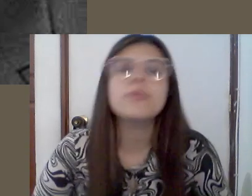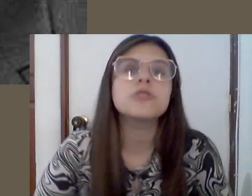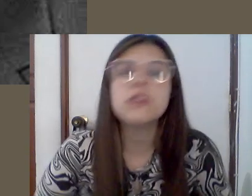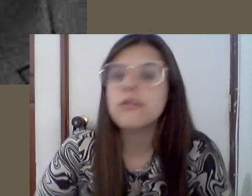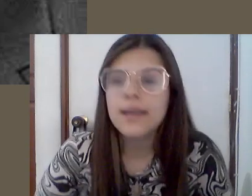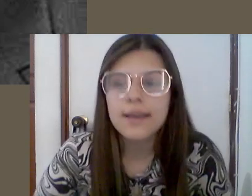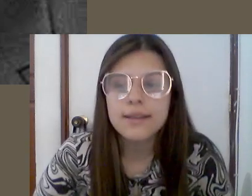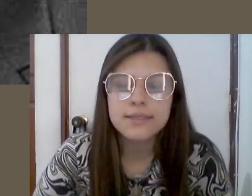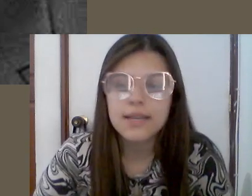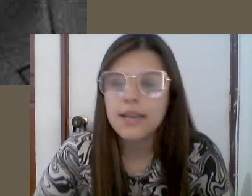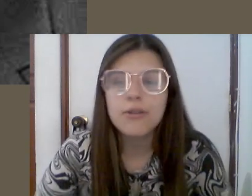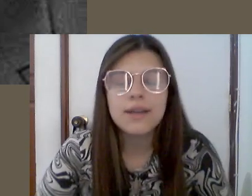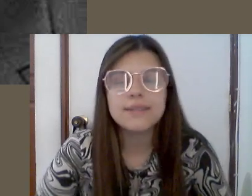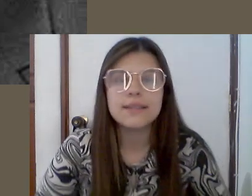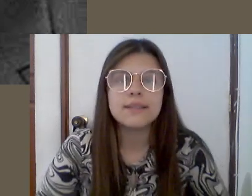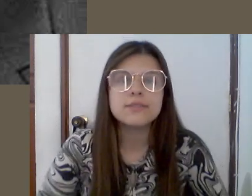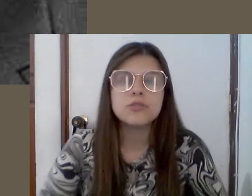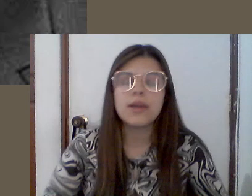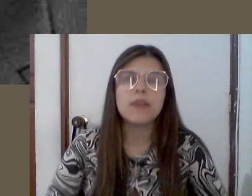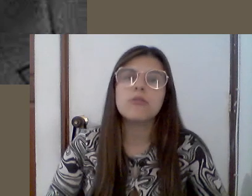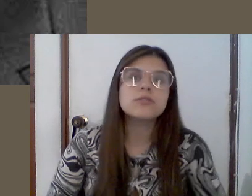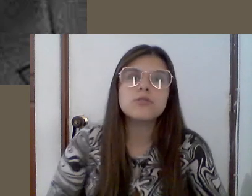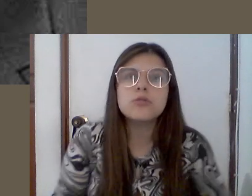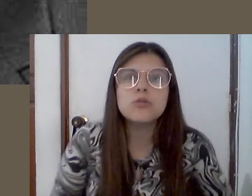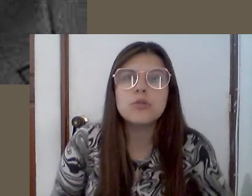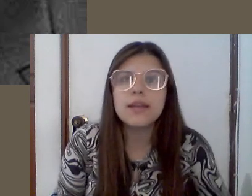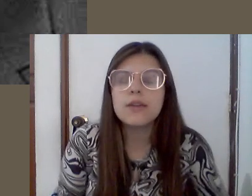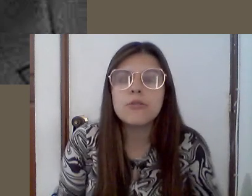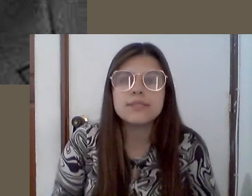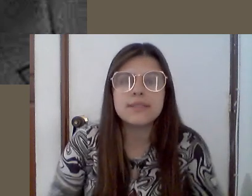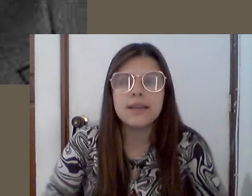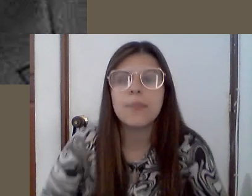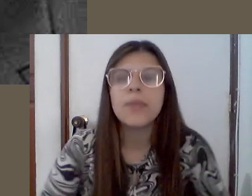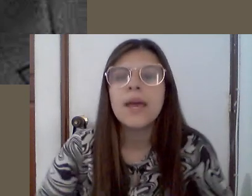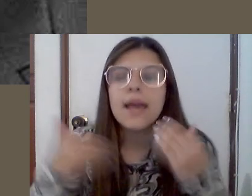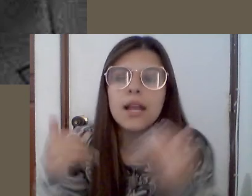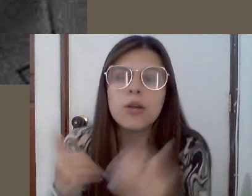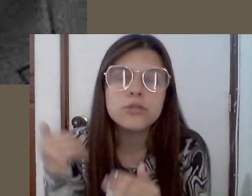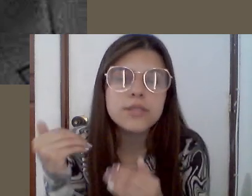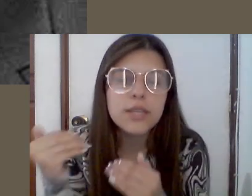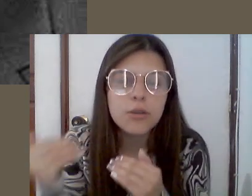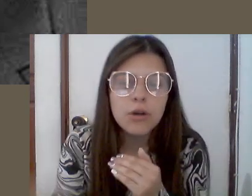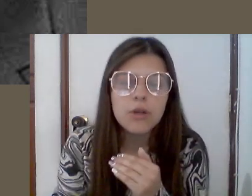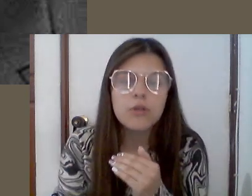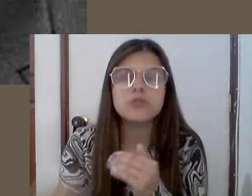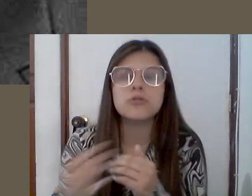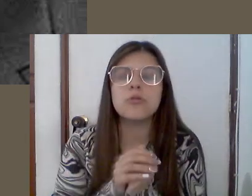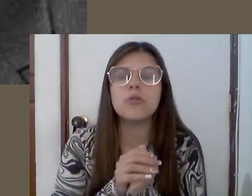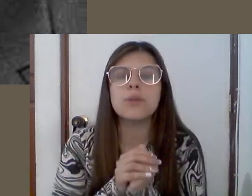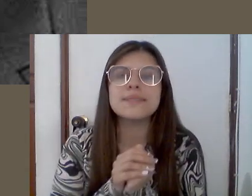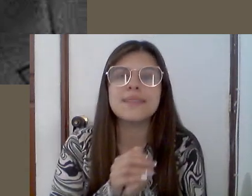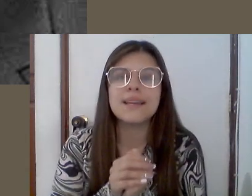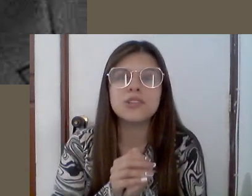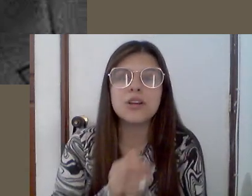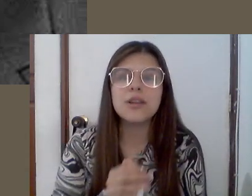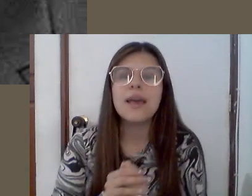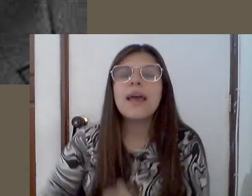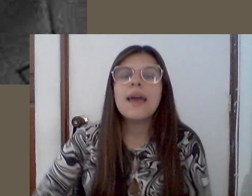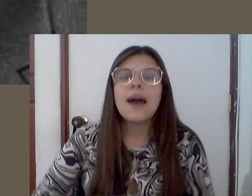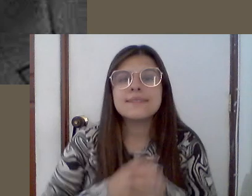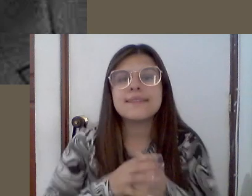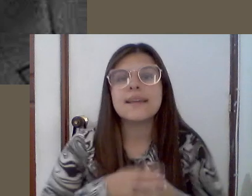era imposible que esta lengua de señas tuviera una estructura lingüística, él continuó con su